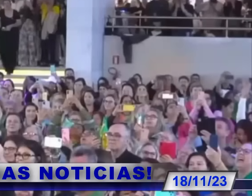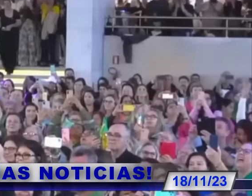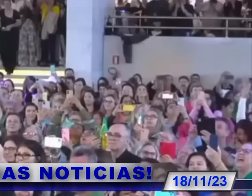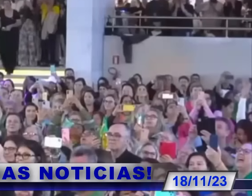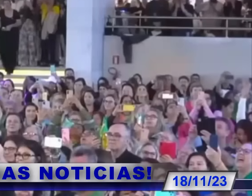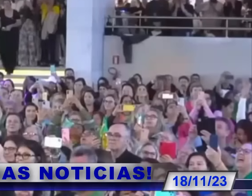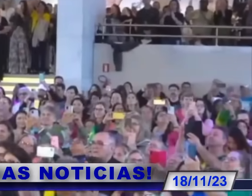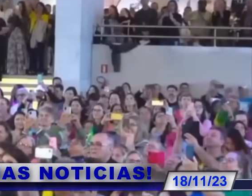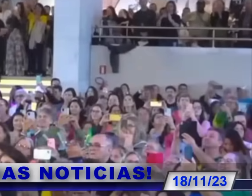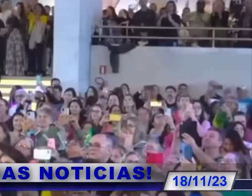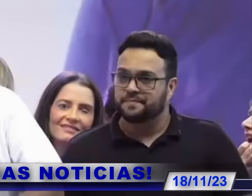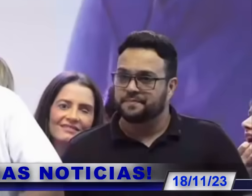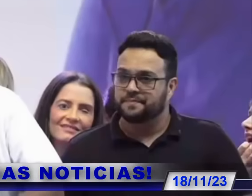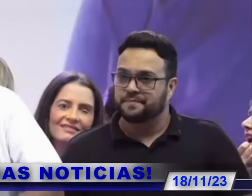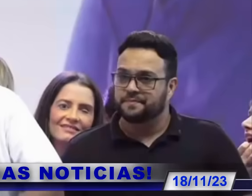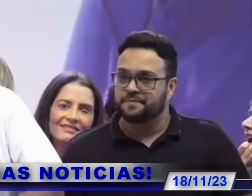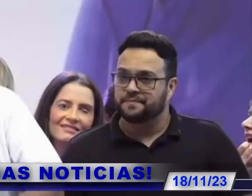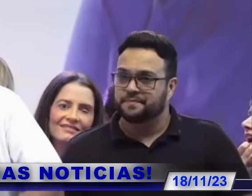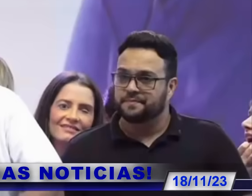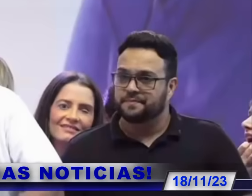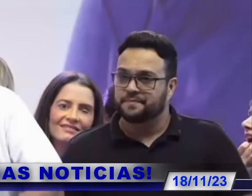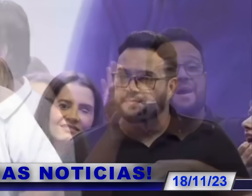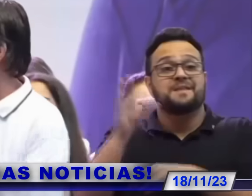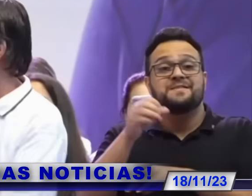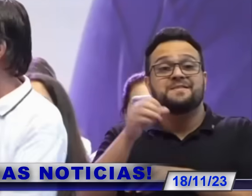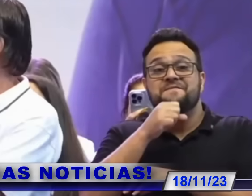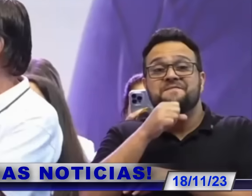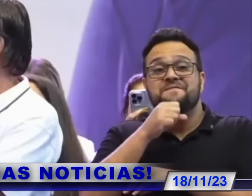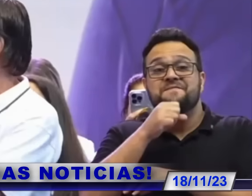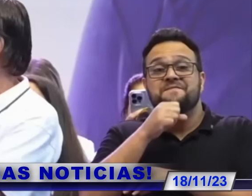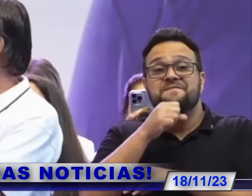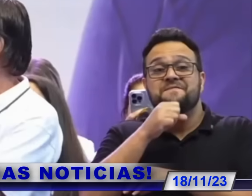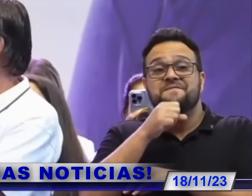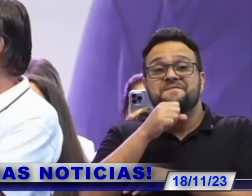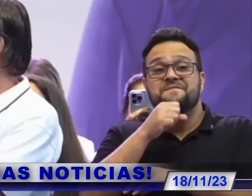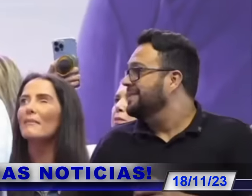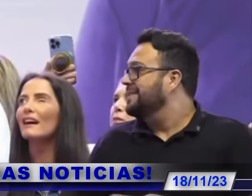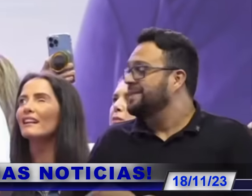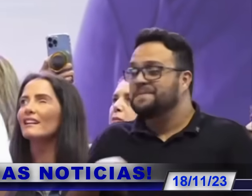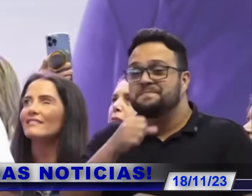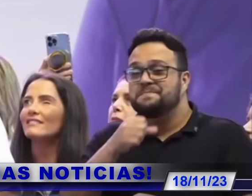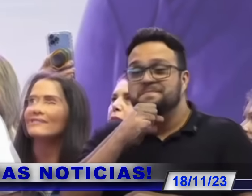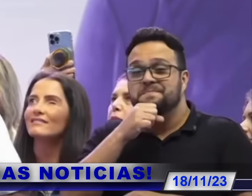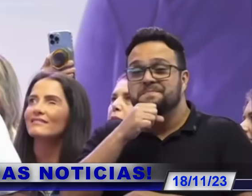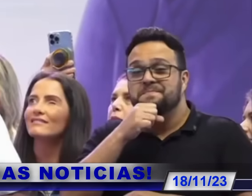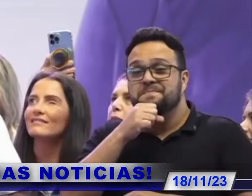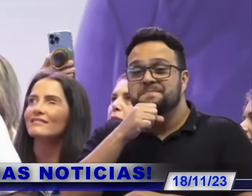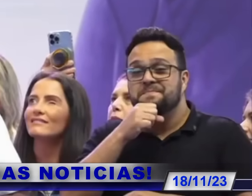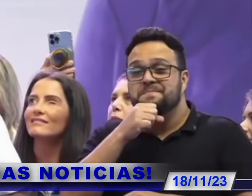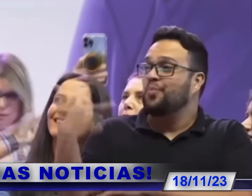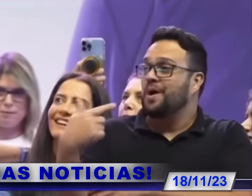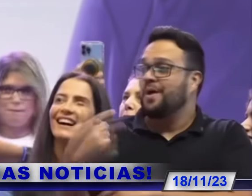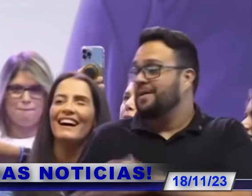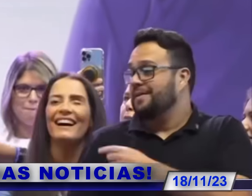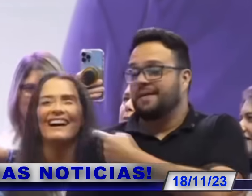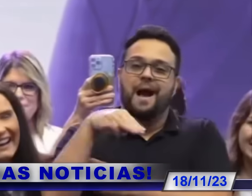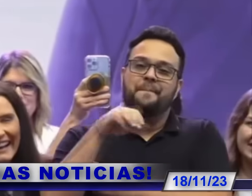O único aqui mais velho do que eu. Mais alguém? Ajuda aí.